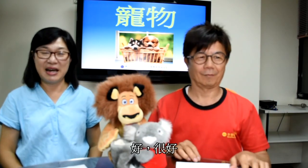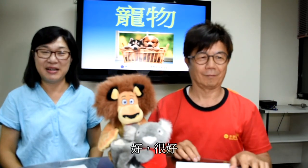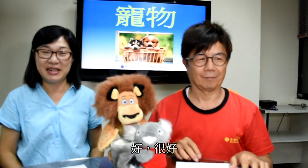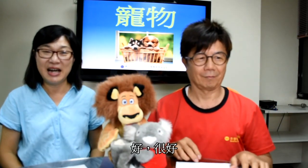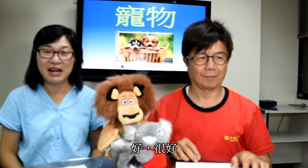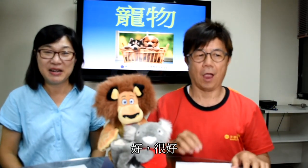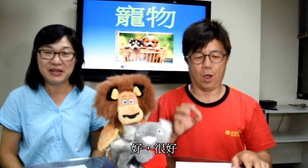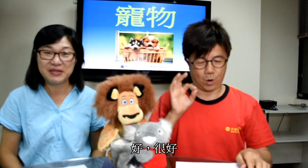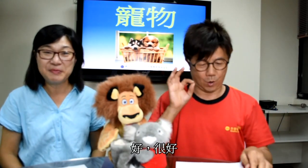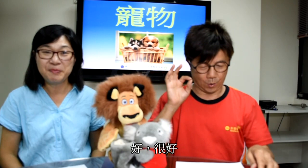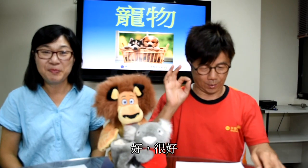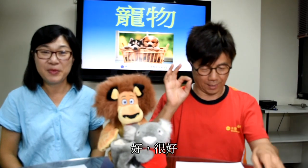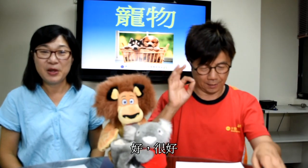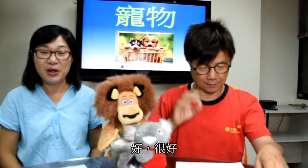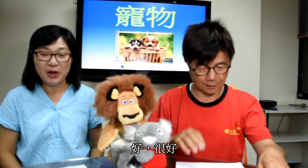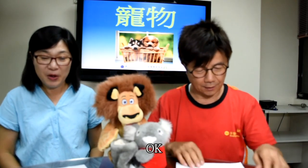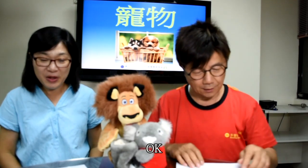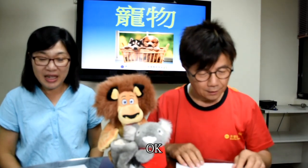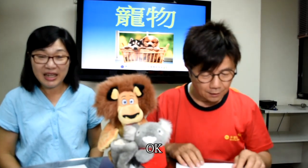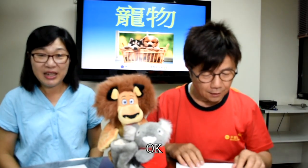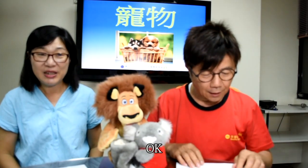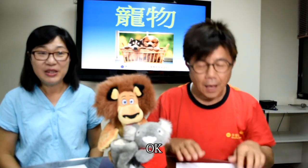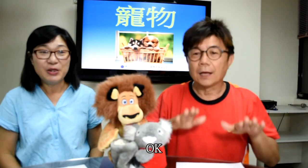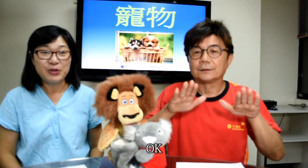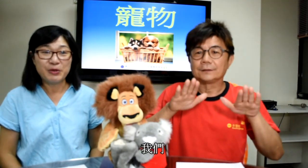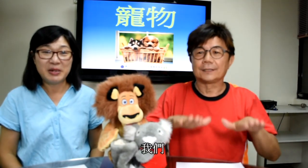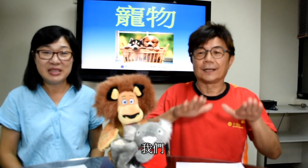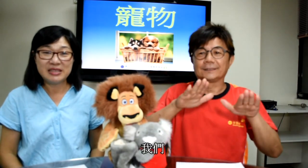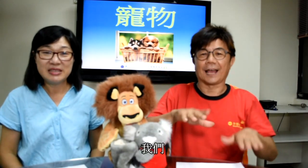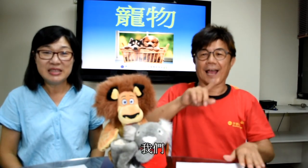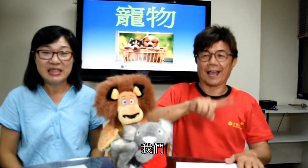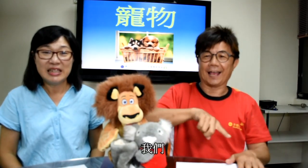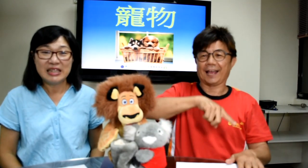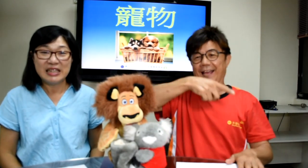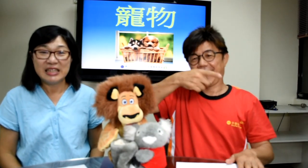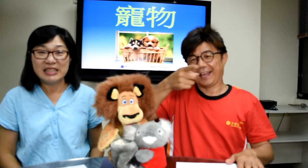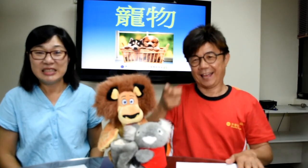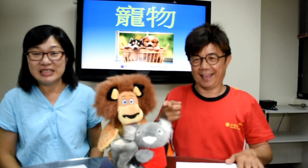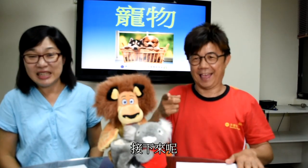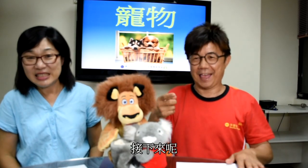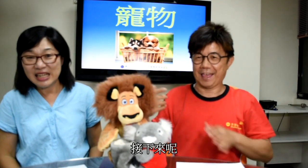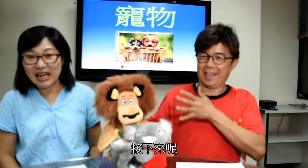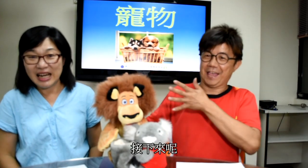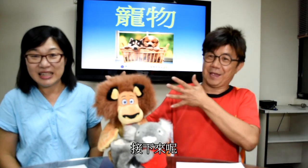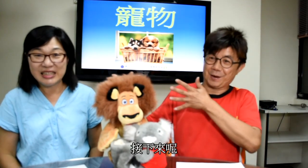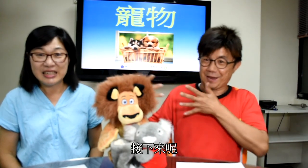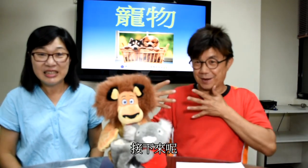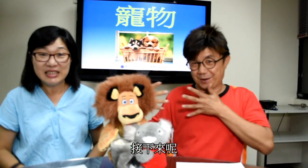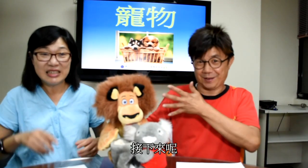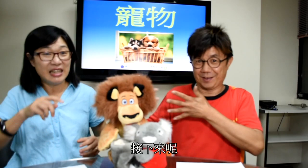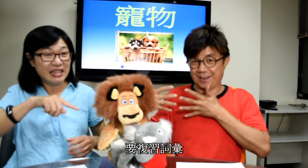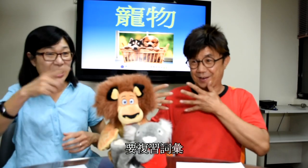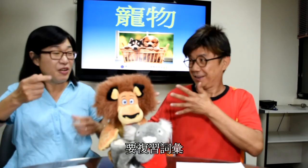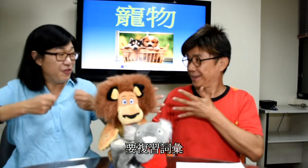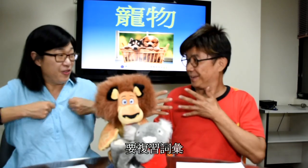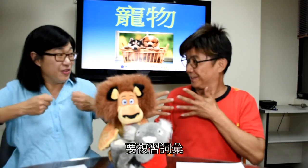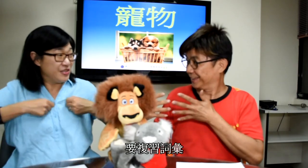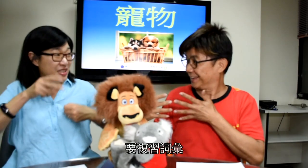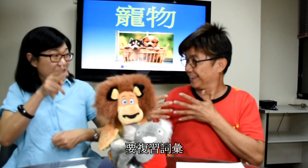好，很好 ，OK。我们接下来呢，要复习